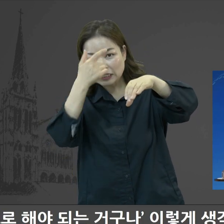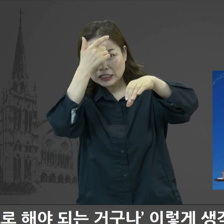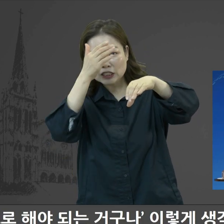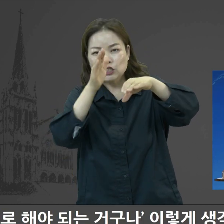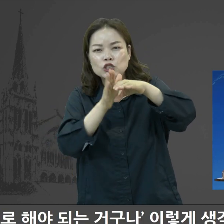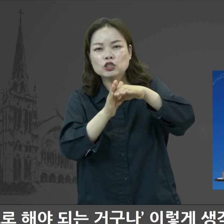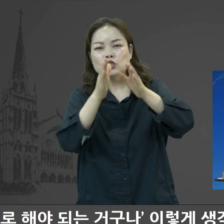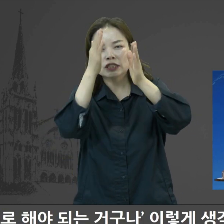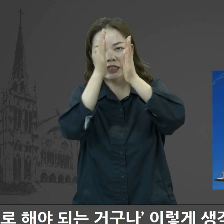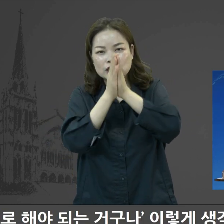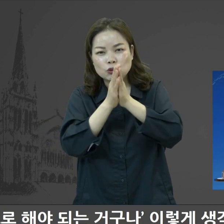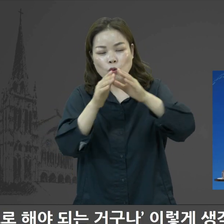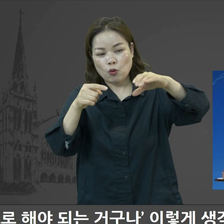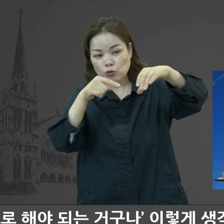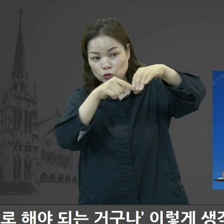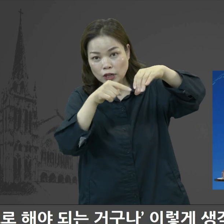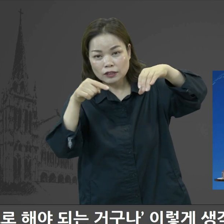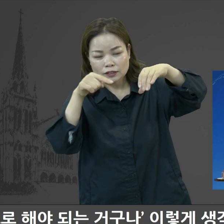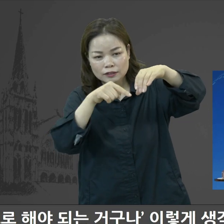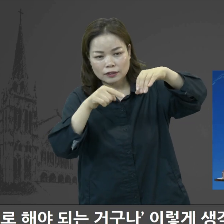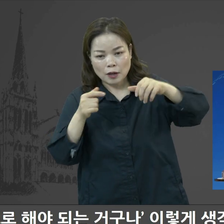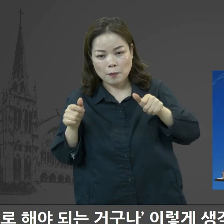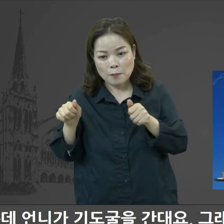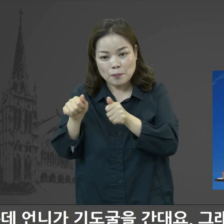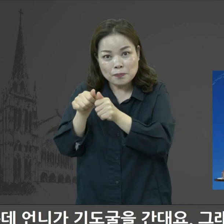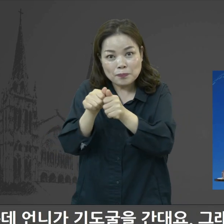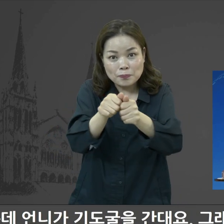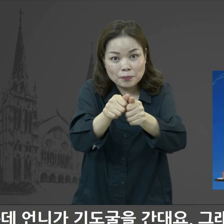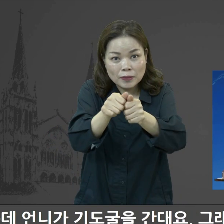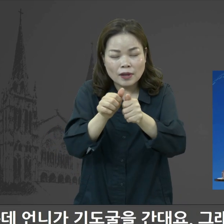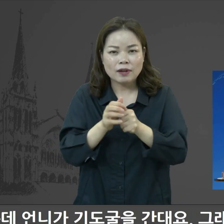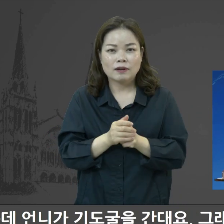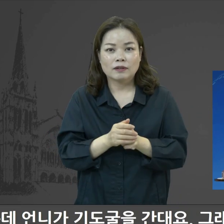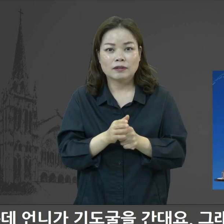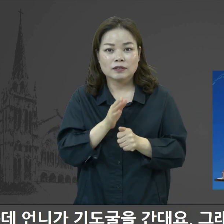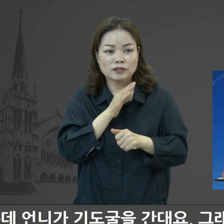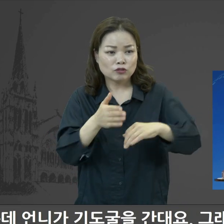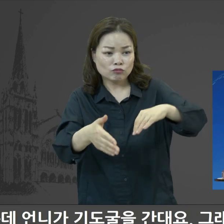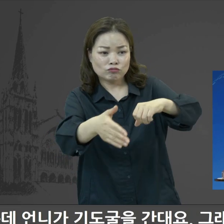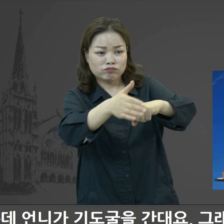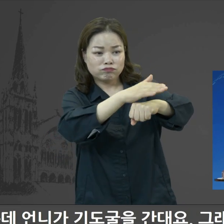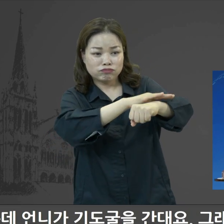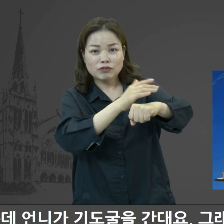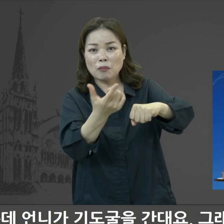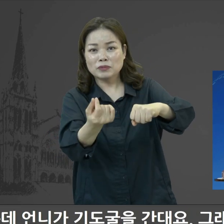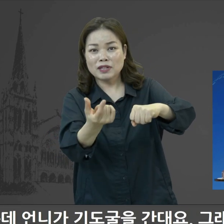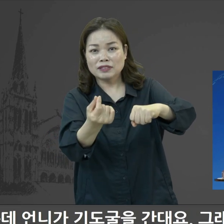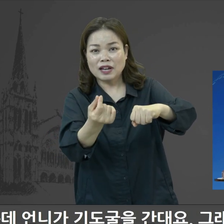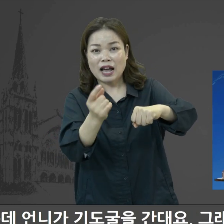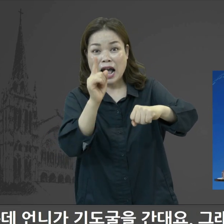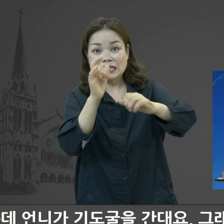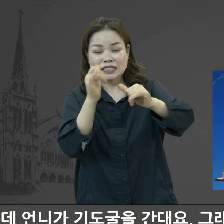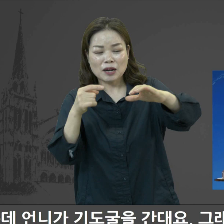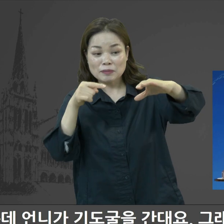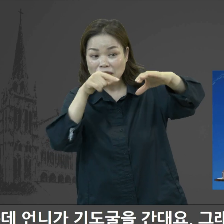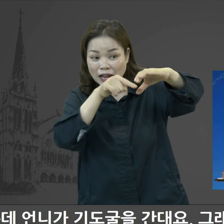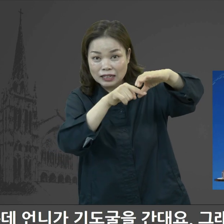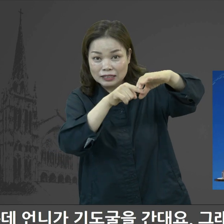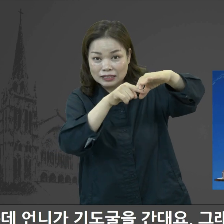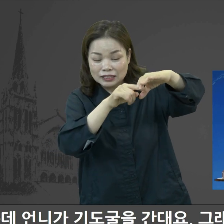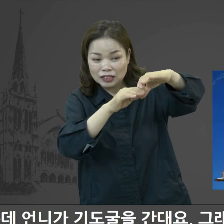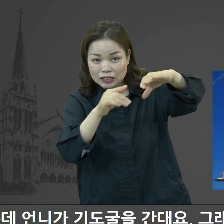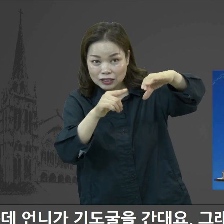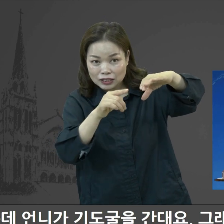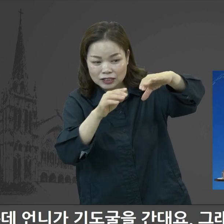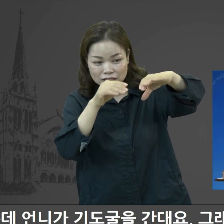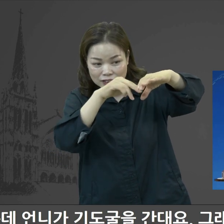간다 그래서 이제 또 따라갔는데 정말 진짜 무덤같이 한 사람 딱 들어가면 될 정도로